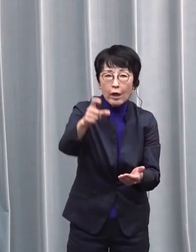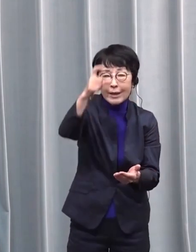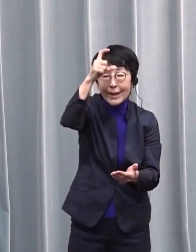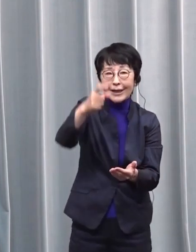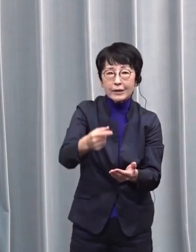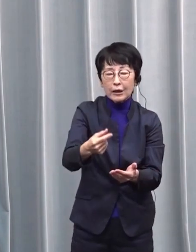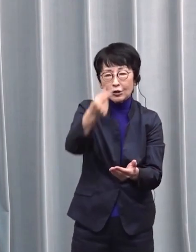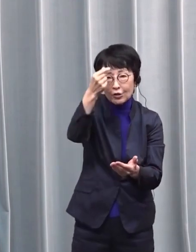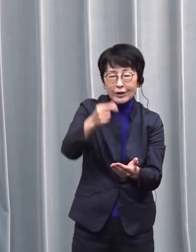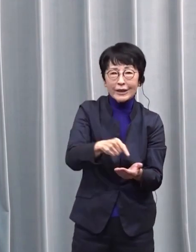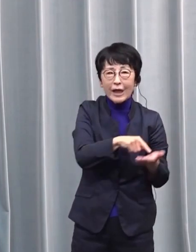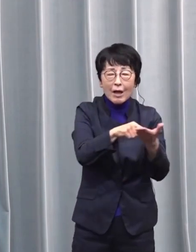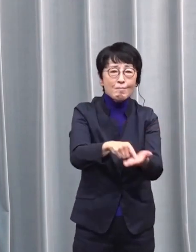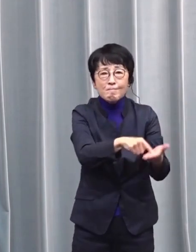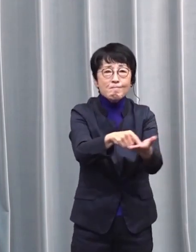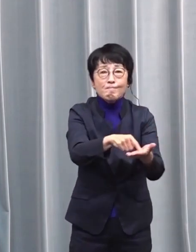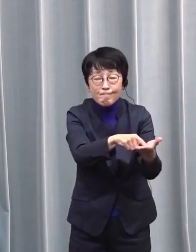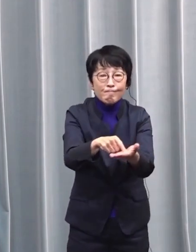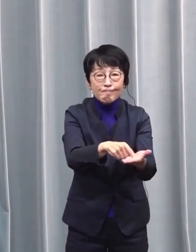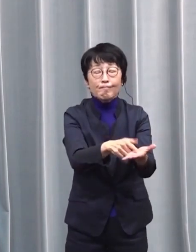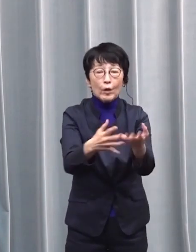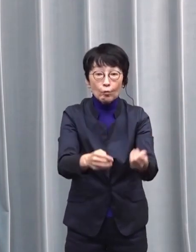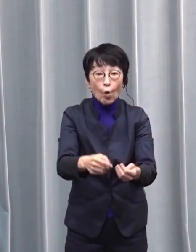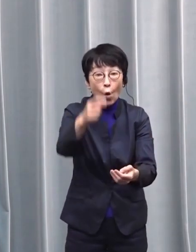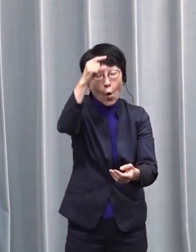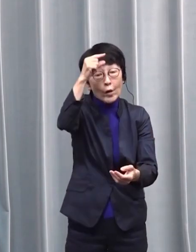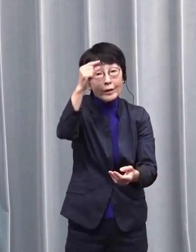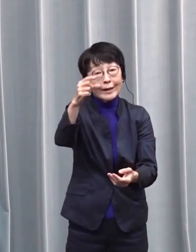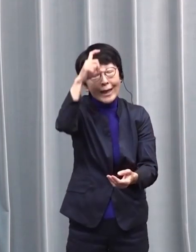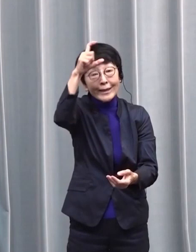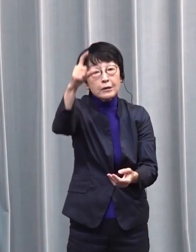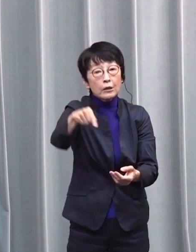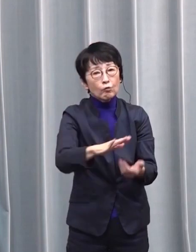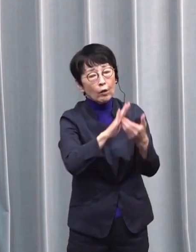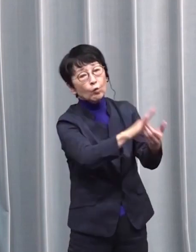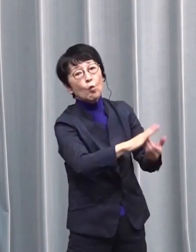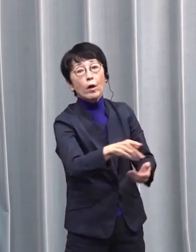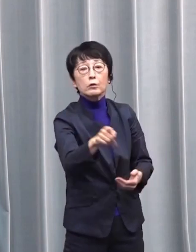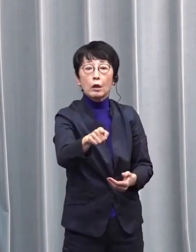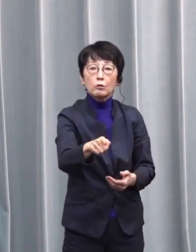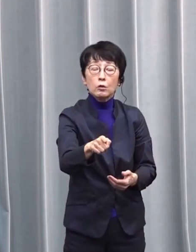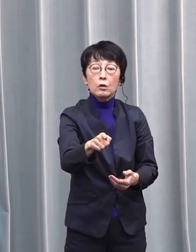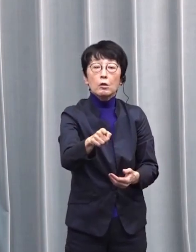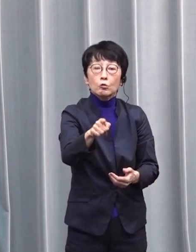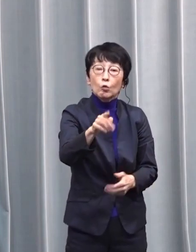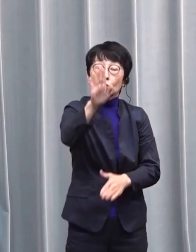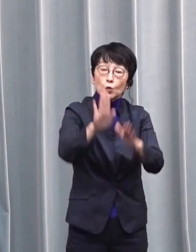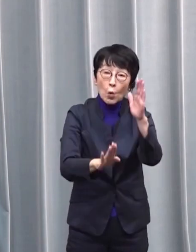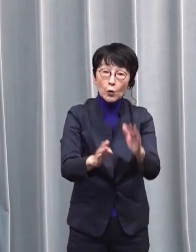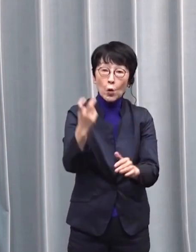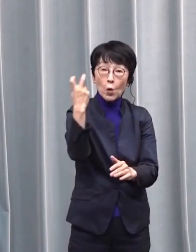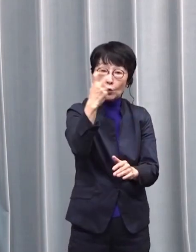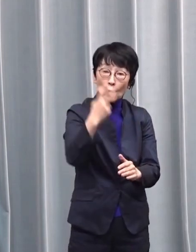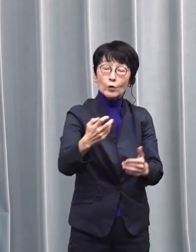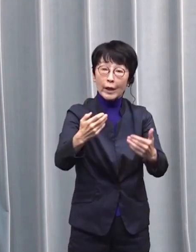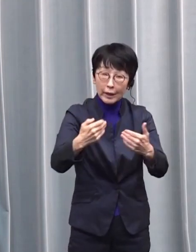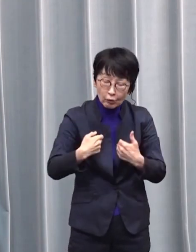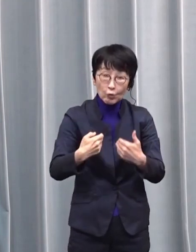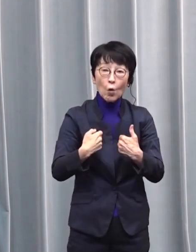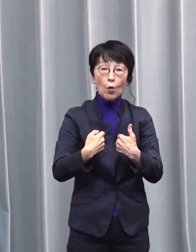それを警察が断ったかという事実について私は聞いてんですね。それを調査すべきじゃないかということを聞いているの